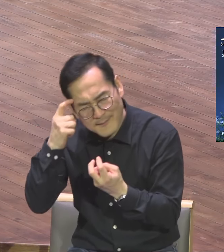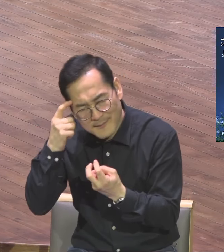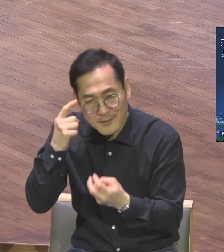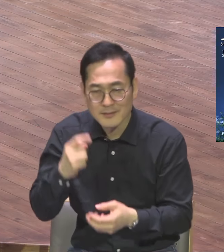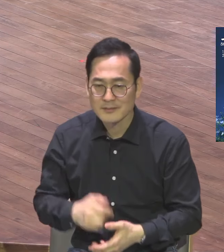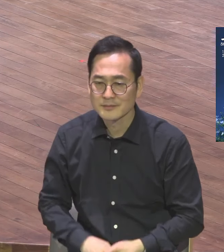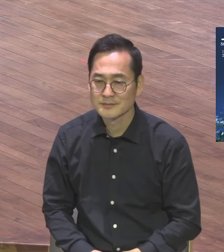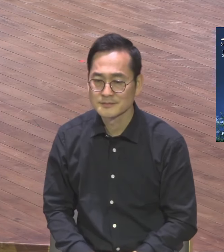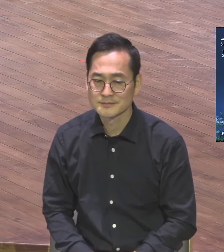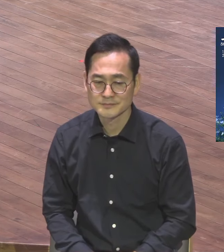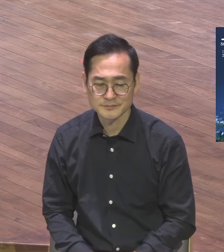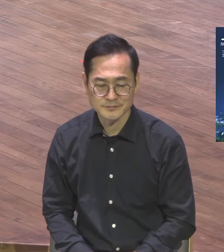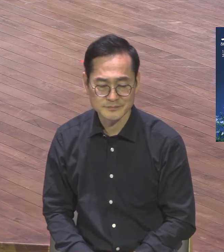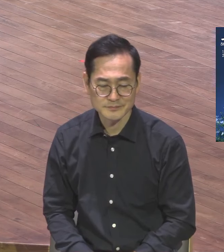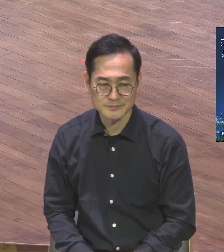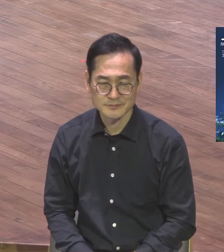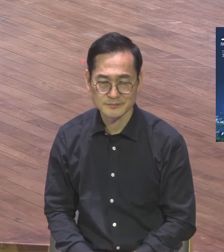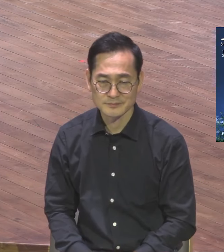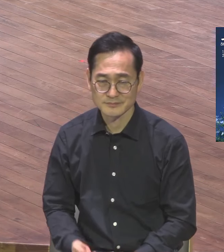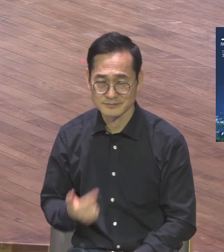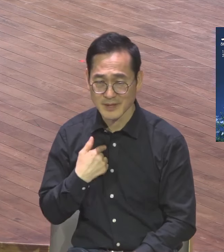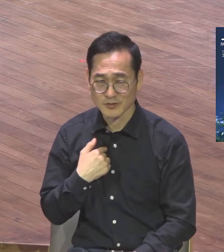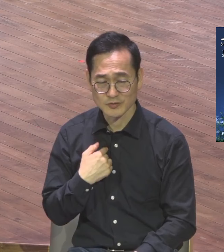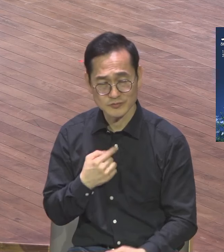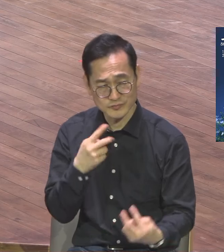좀 가까운 사람들이 눈빛만 보면 대강 알아요.